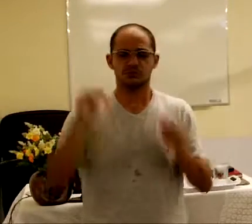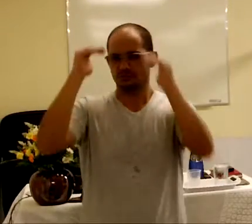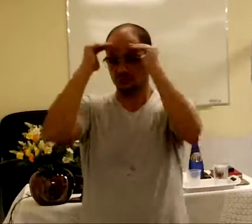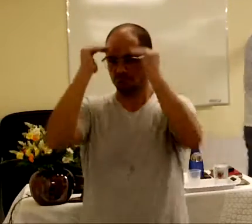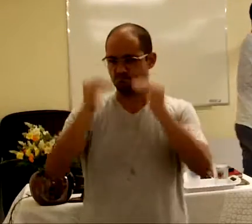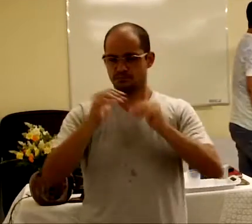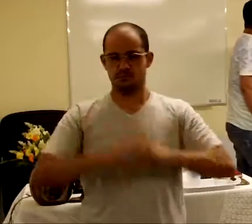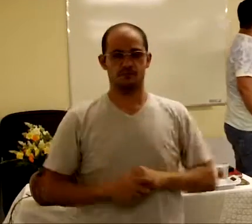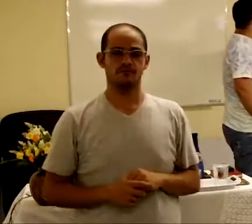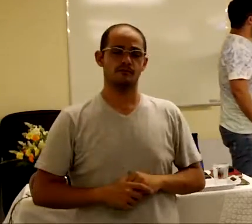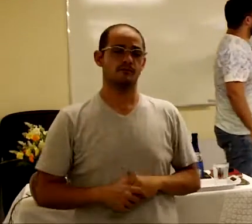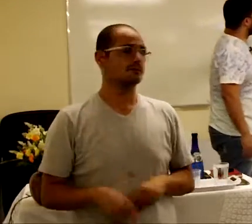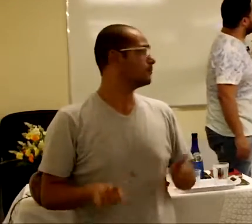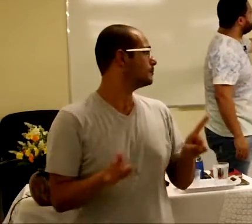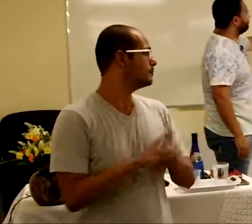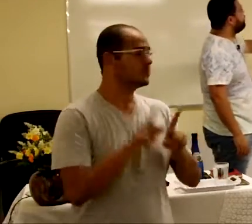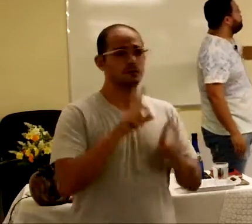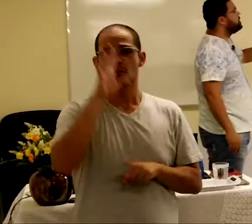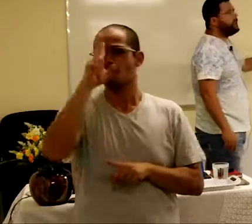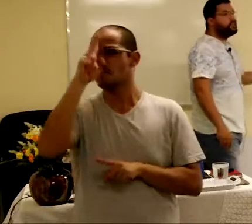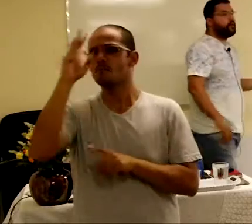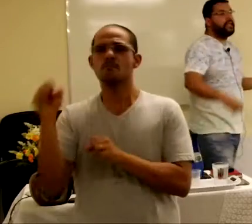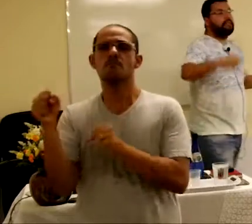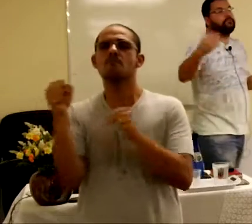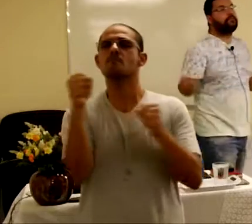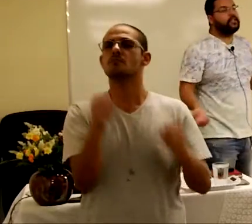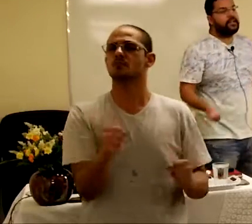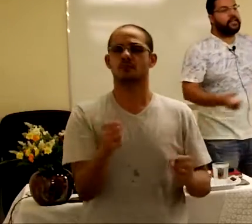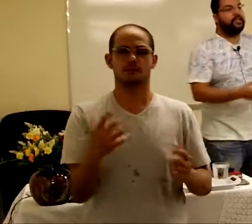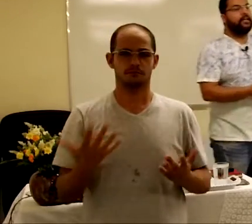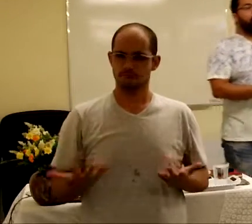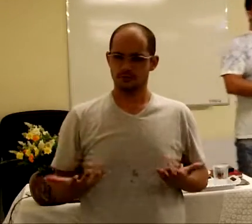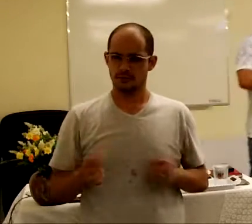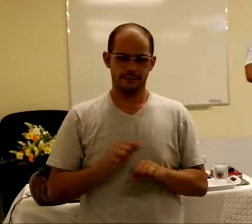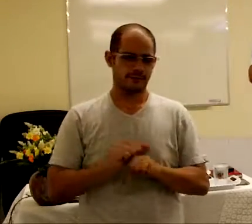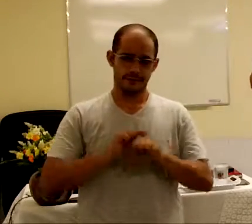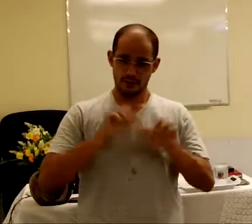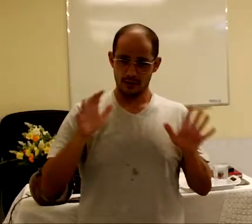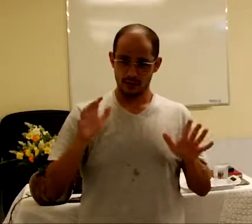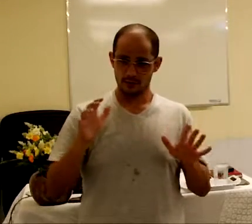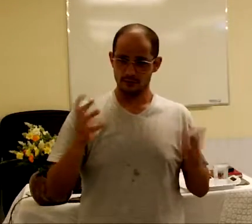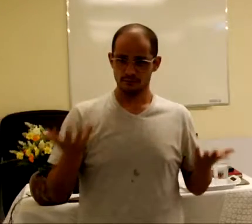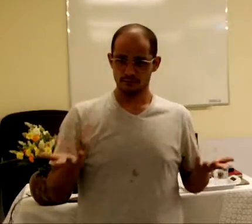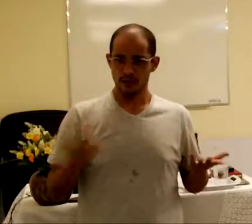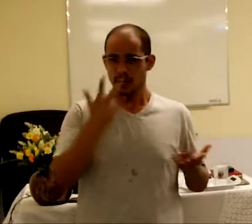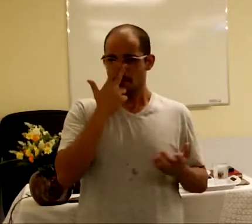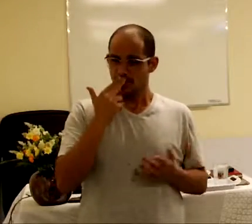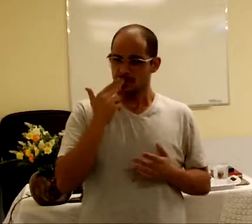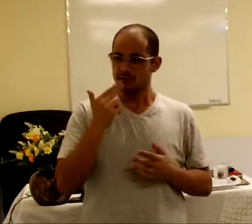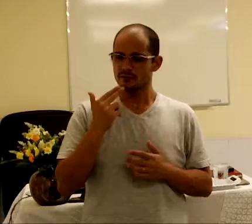Todo poderoso, isso é fundamental. Né? Se Deus não tem todo o poder, tem alguém que tem mais poder que ele. Aí vira igual aquele filme Guerra Infinita,